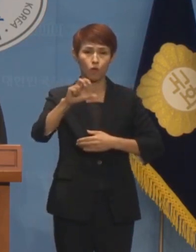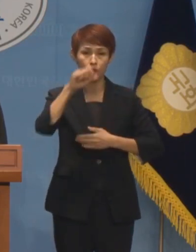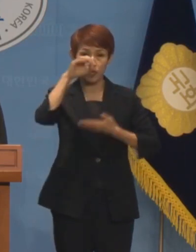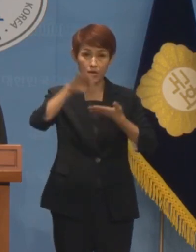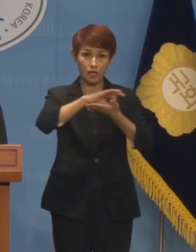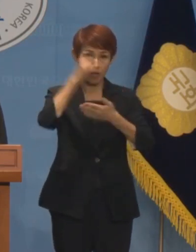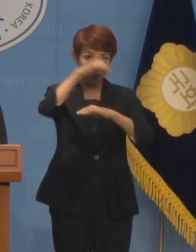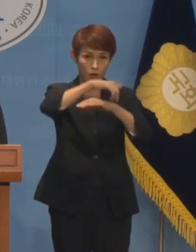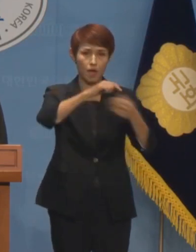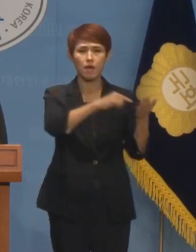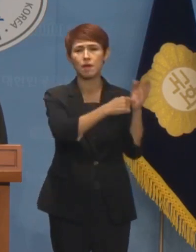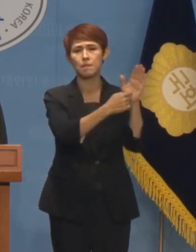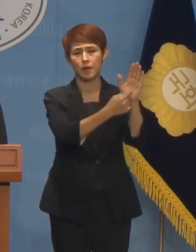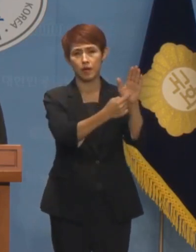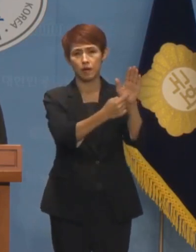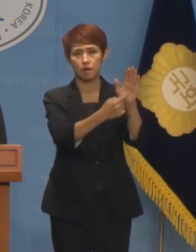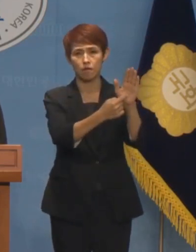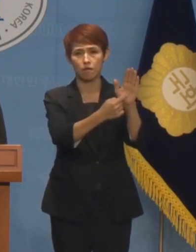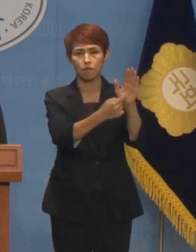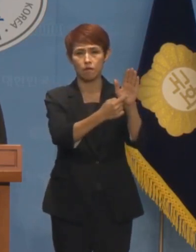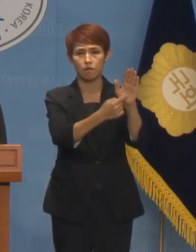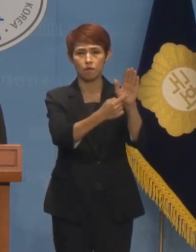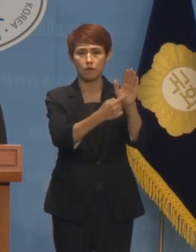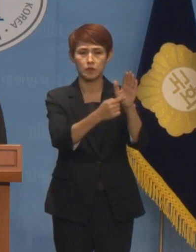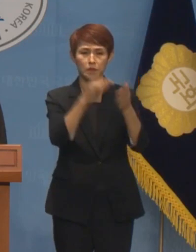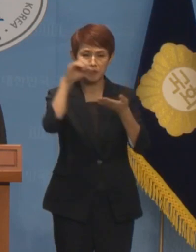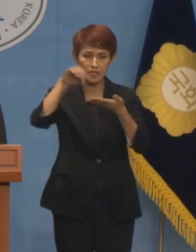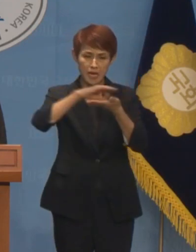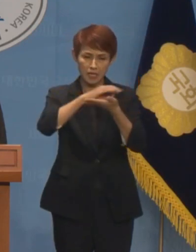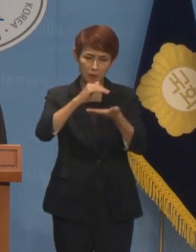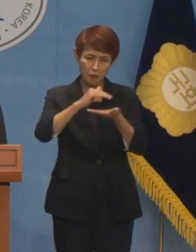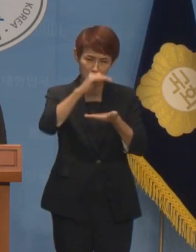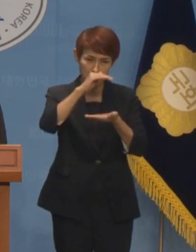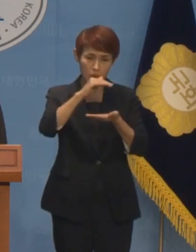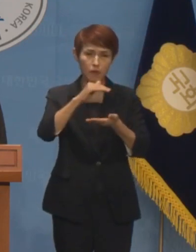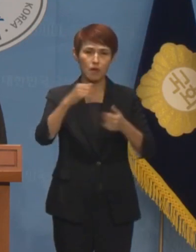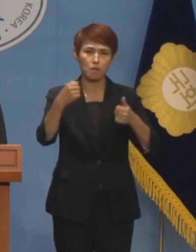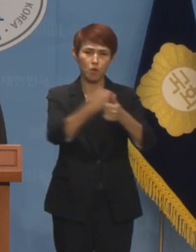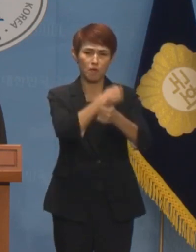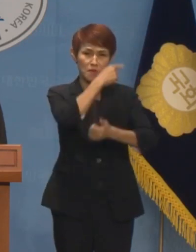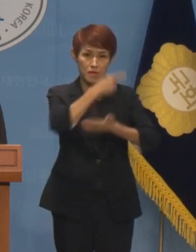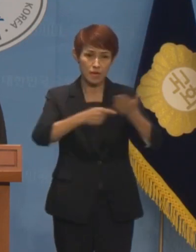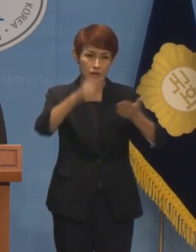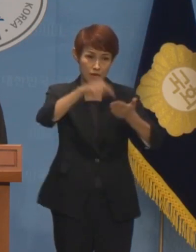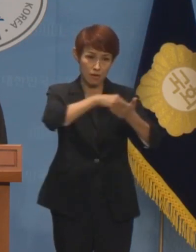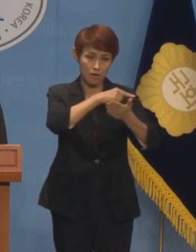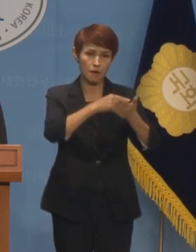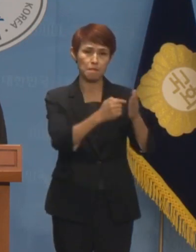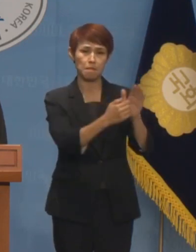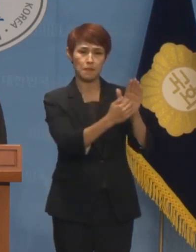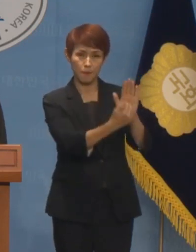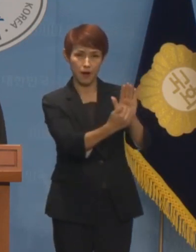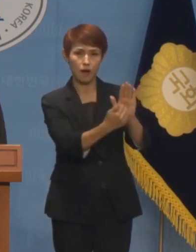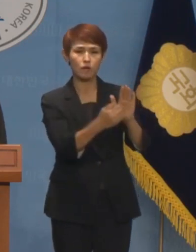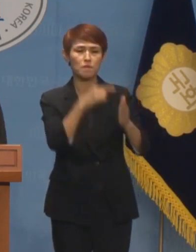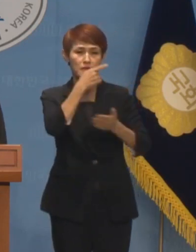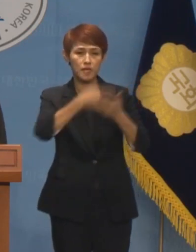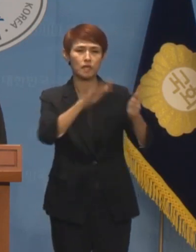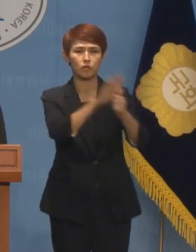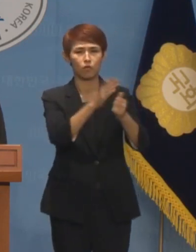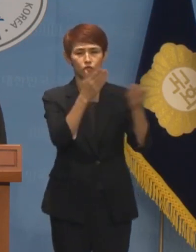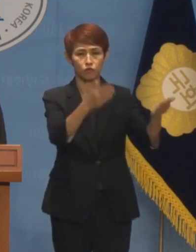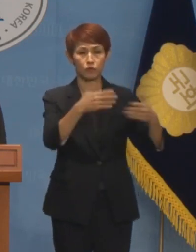발표했습니다. 소폭 늘어난 예산은 폭력 피해 예방 및 피해자 지원 등 약자 복지